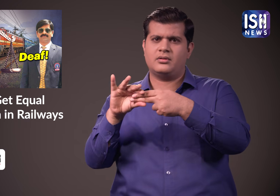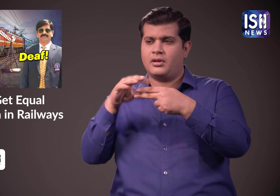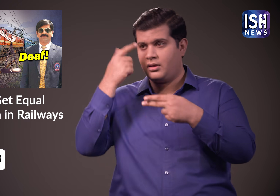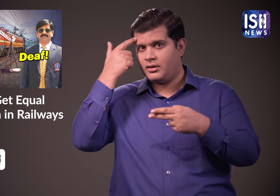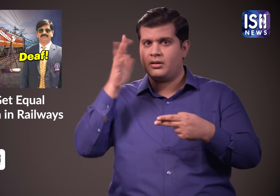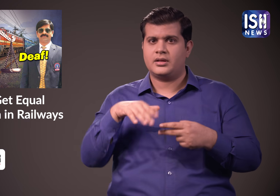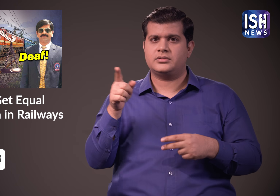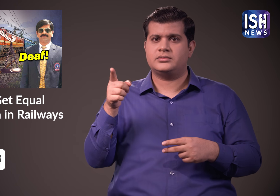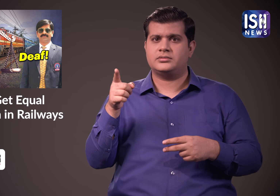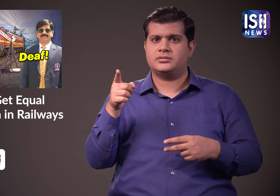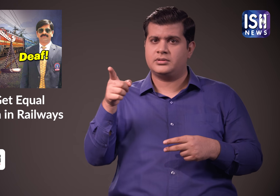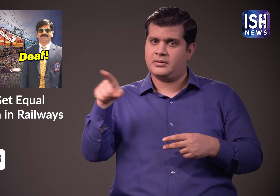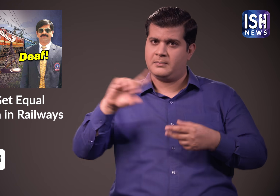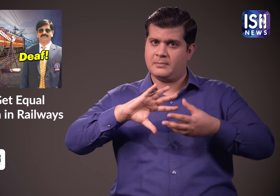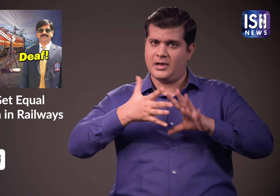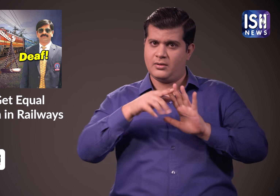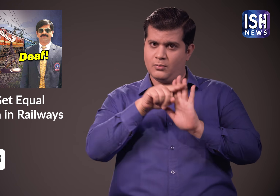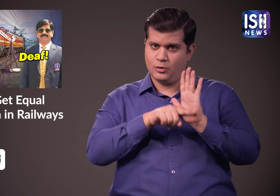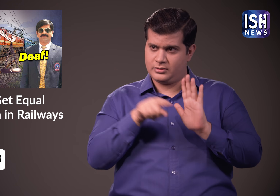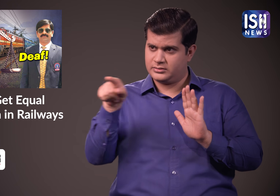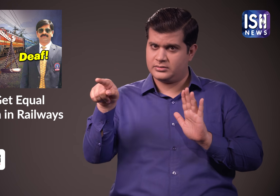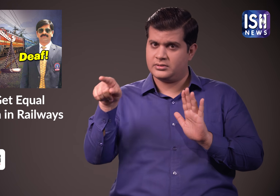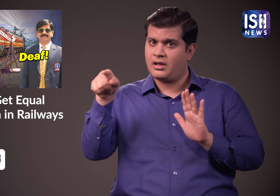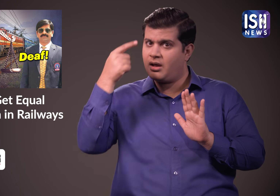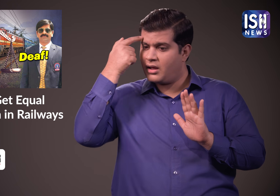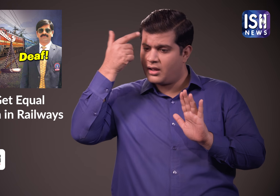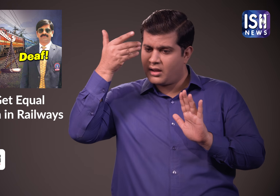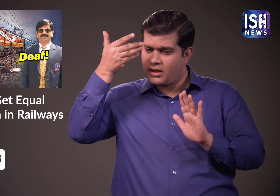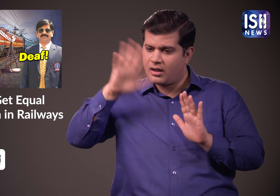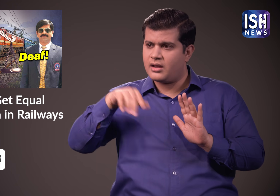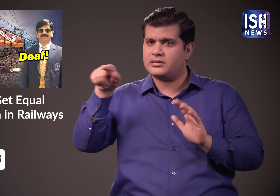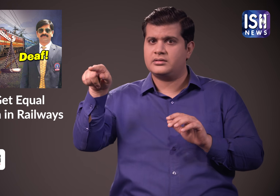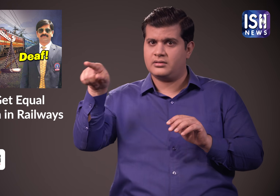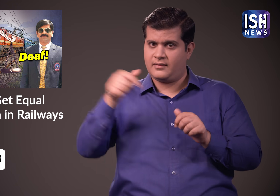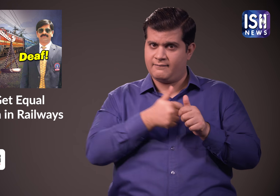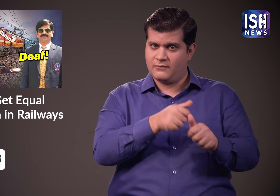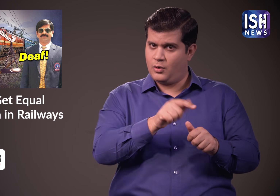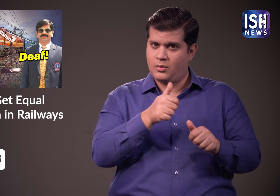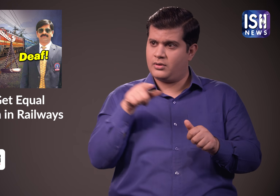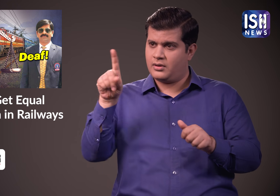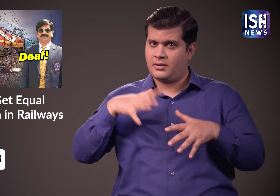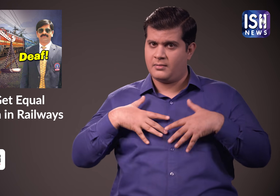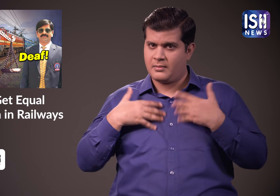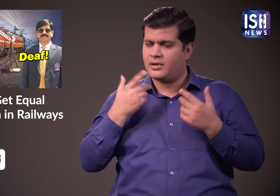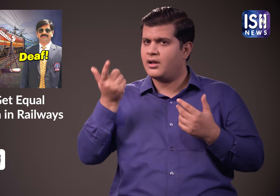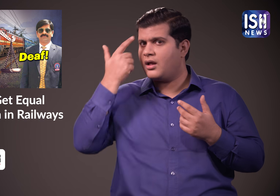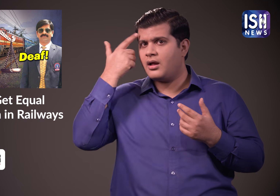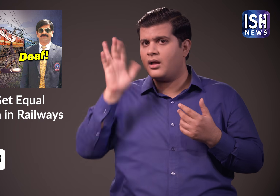पर इसे एक साथ विलाई कर अपनी नीती बनाई। क्या उन्होंने RPWD आड का पालन नहीं